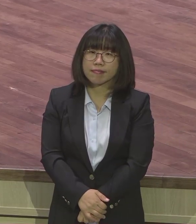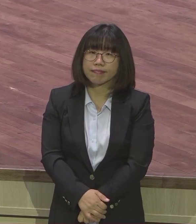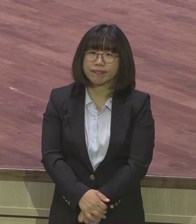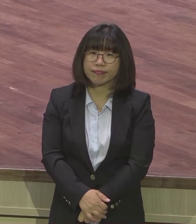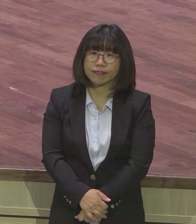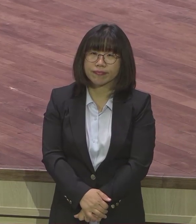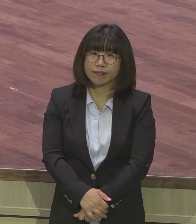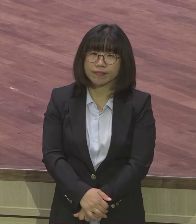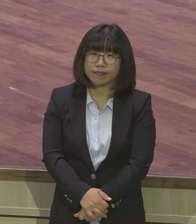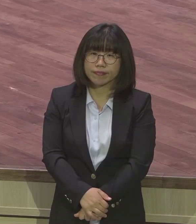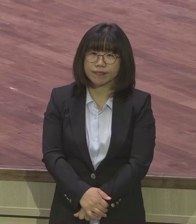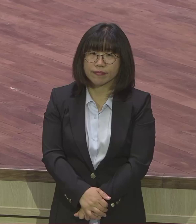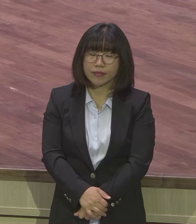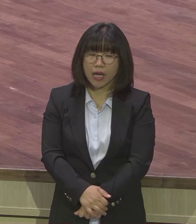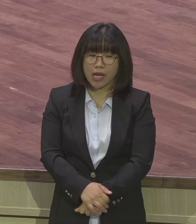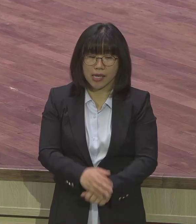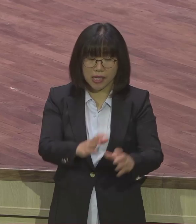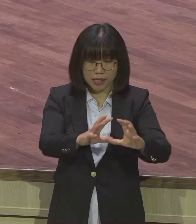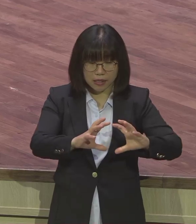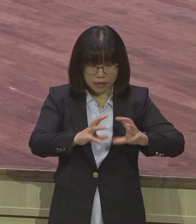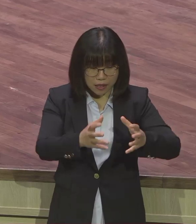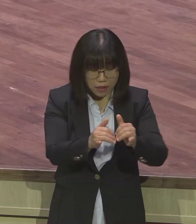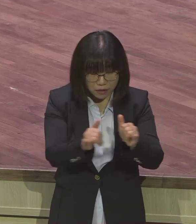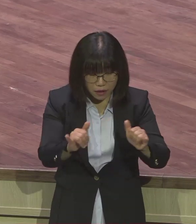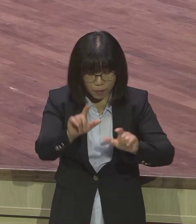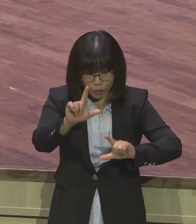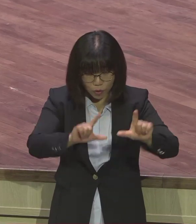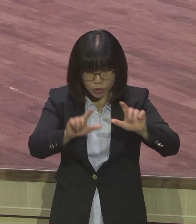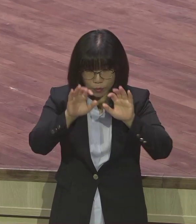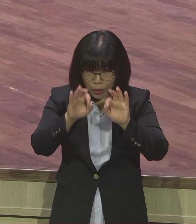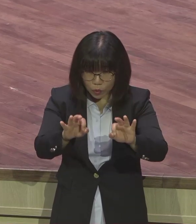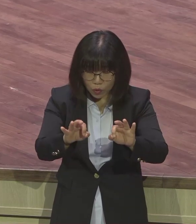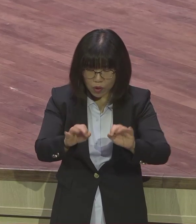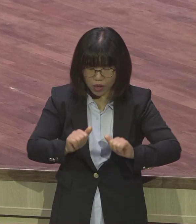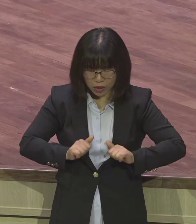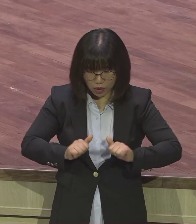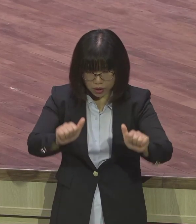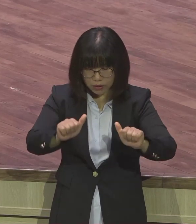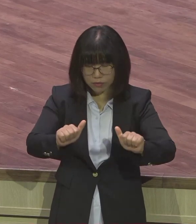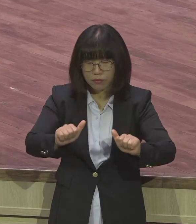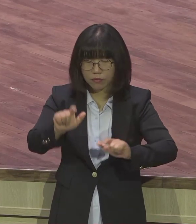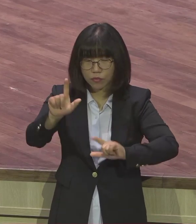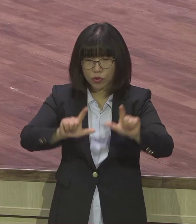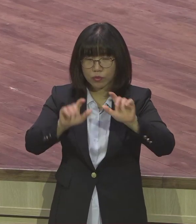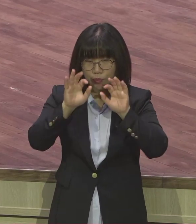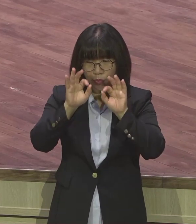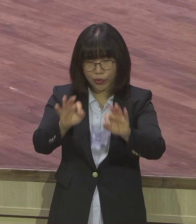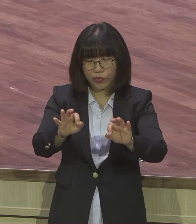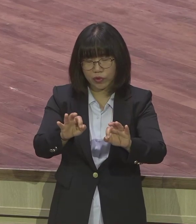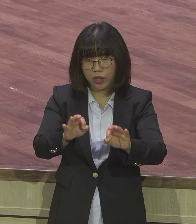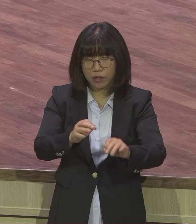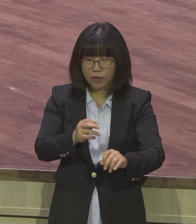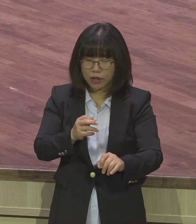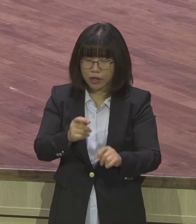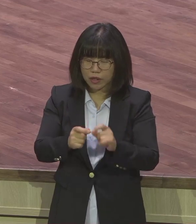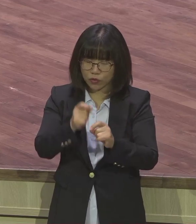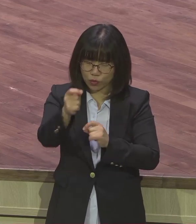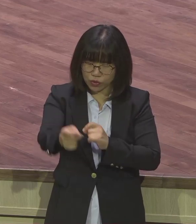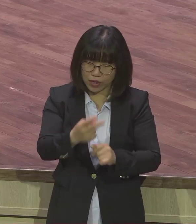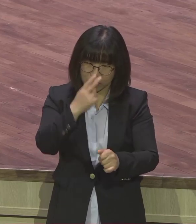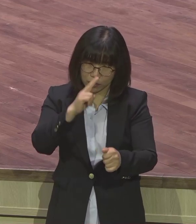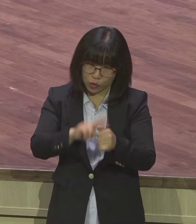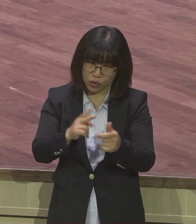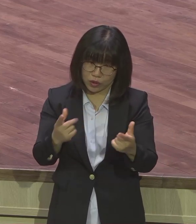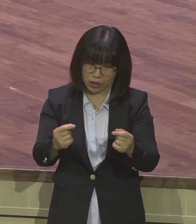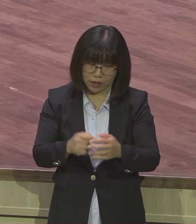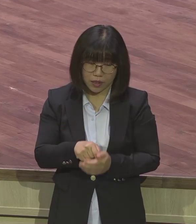그게 영적 무한 도전하는 언약 잡고 영적 무한 도전하는 자의 자세예요. 교회에서도 보면